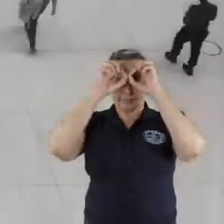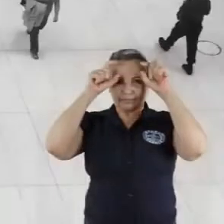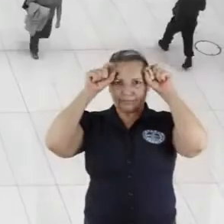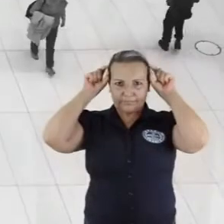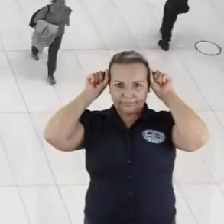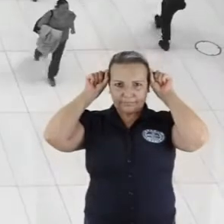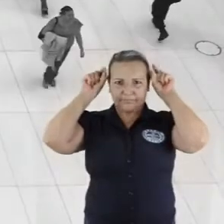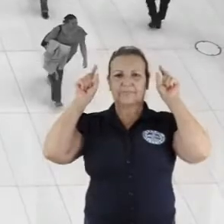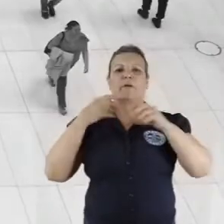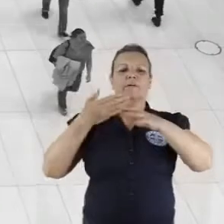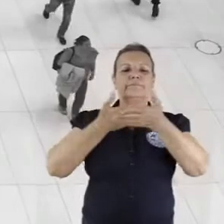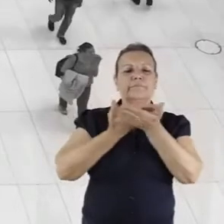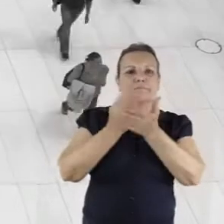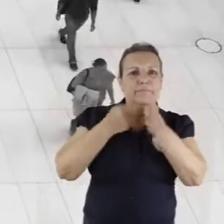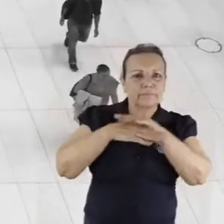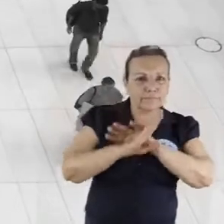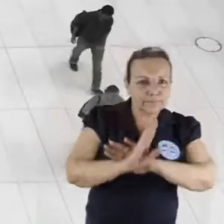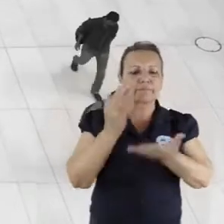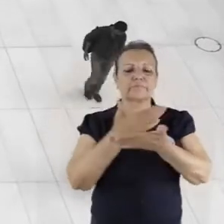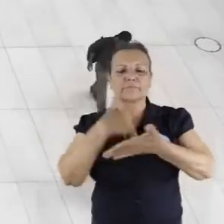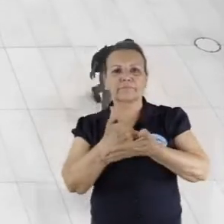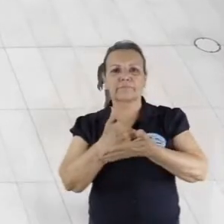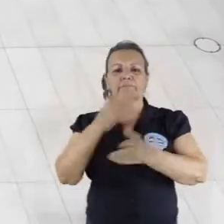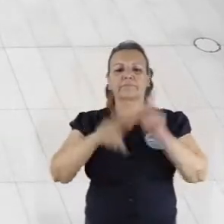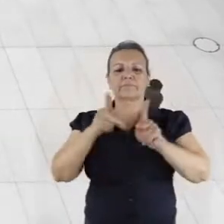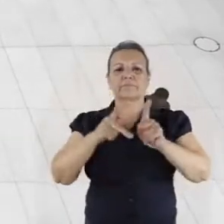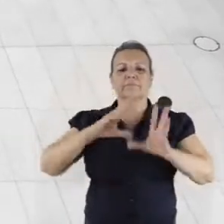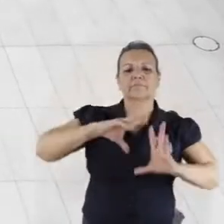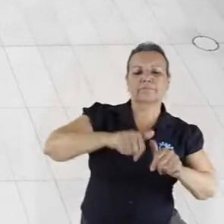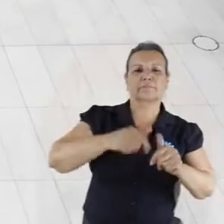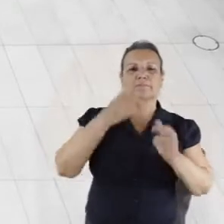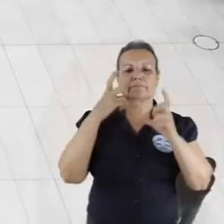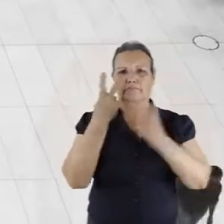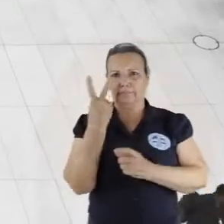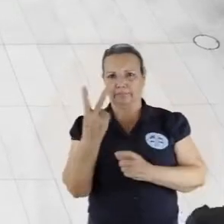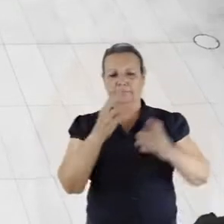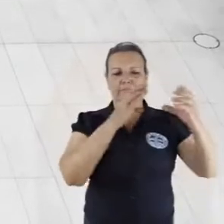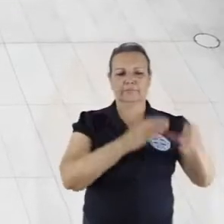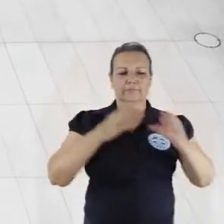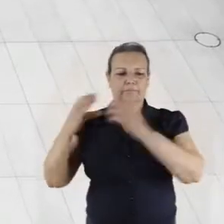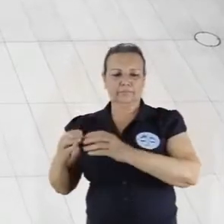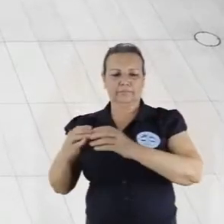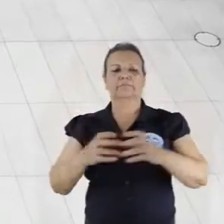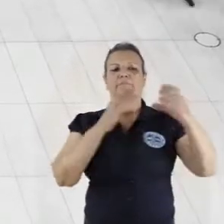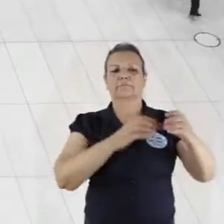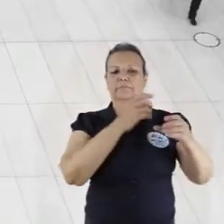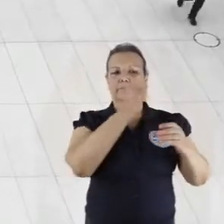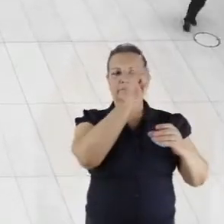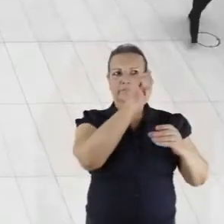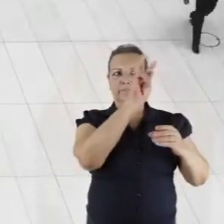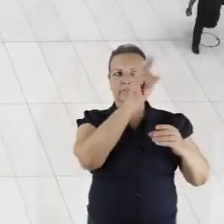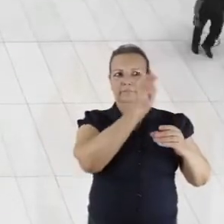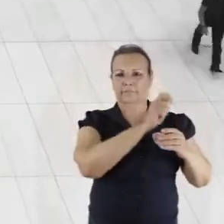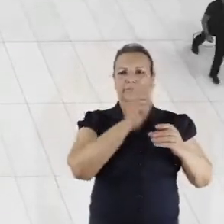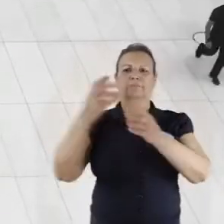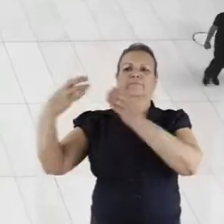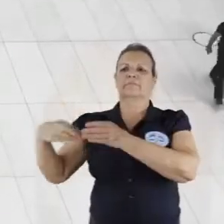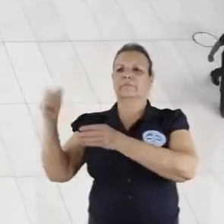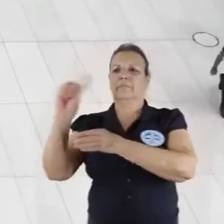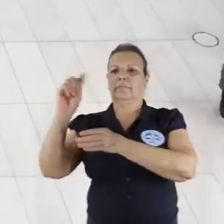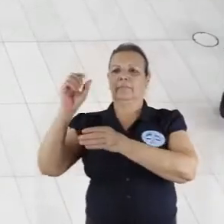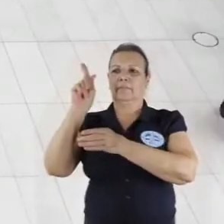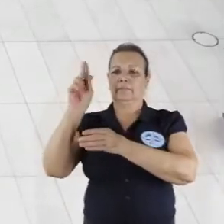Os gregos costumavam dividir os povos do mundo em dois grupos, gregos e não gregos, e essa visão evidencia